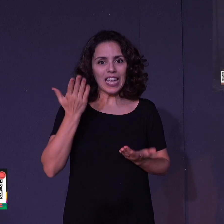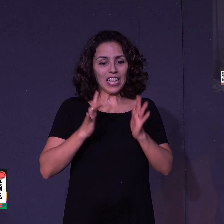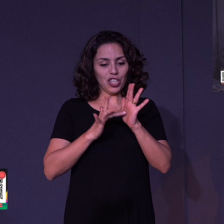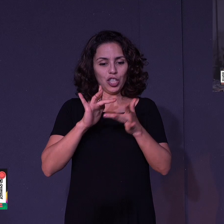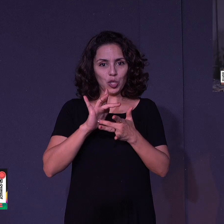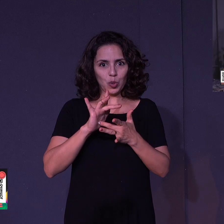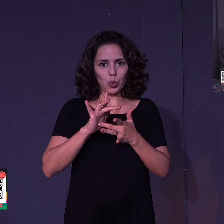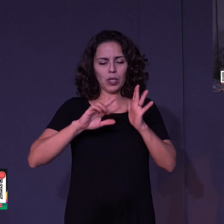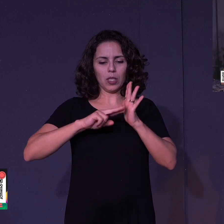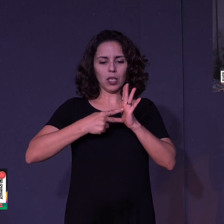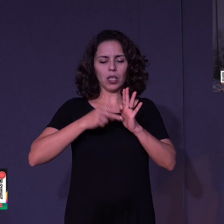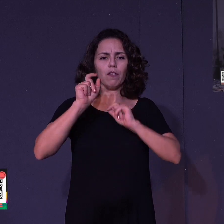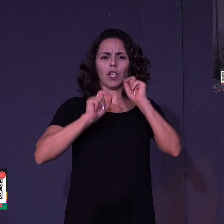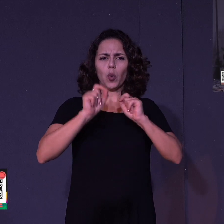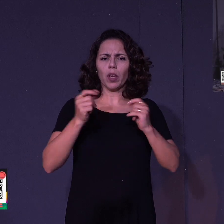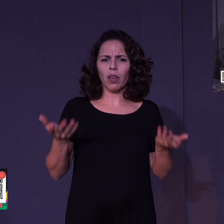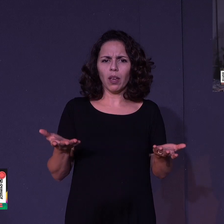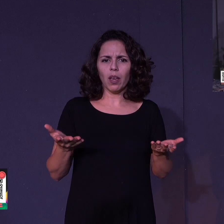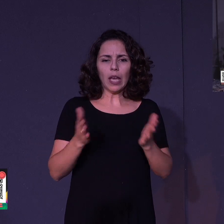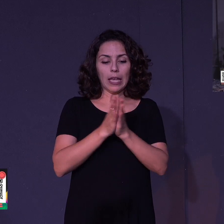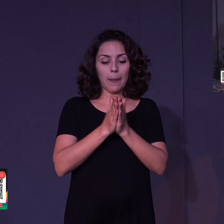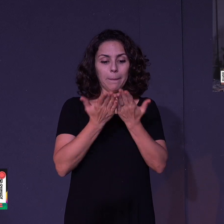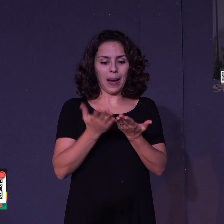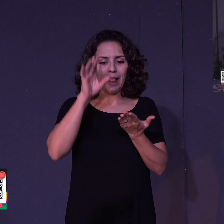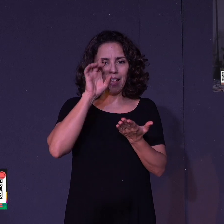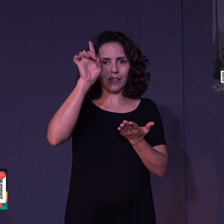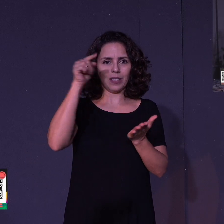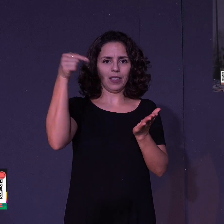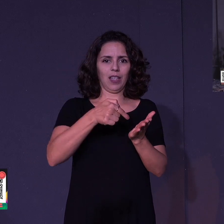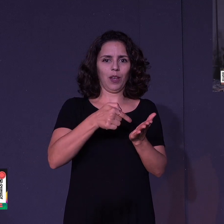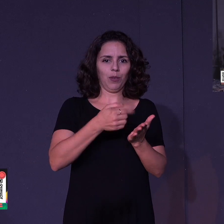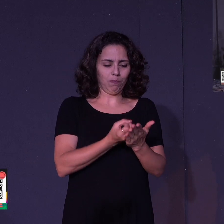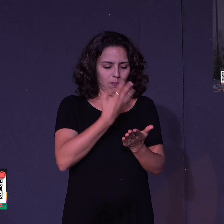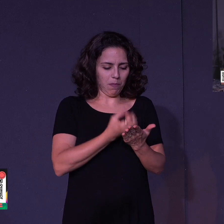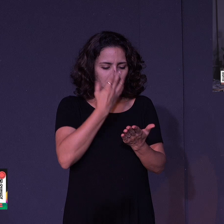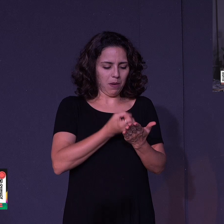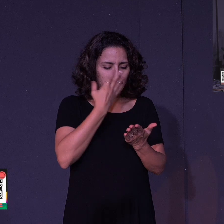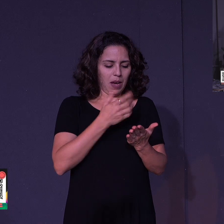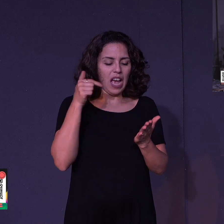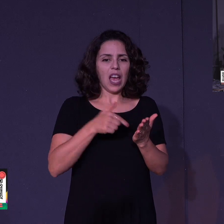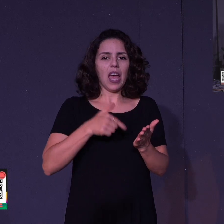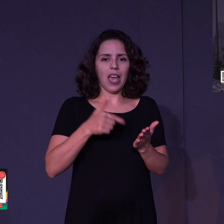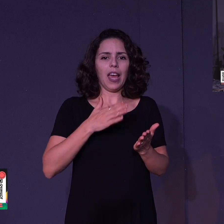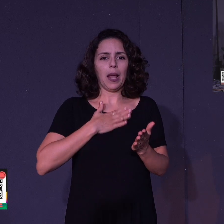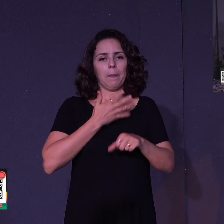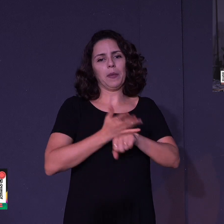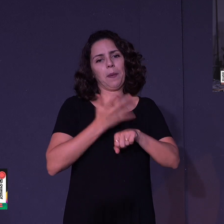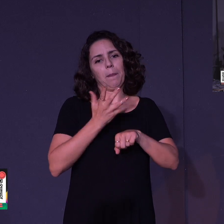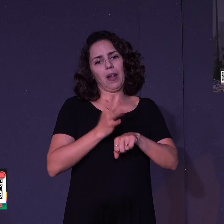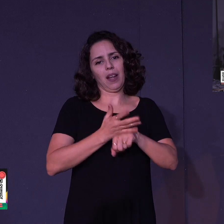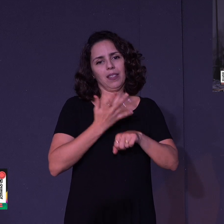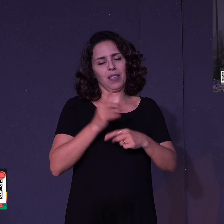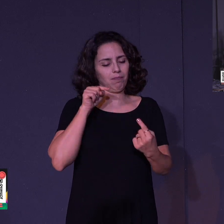palavra é o meu manual de regra de fé e prática, para que só assim eu possa caminhar na busca pela paz e pela tranquilidade que